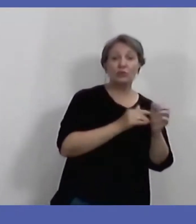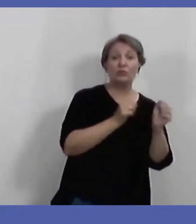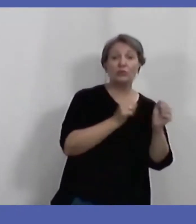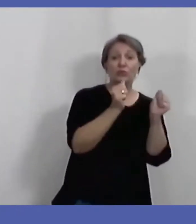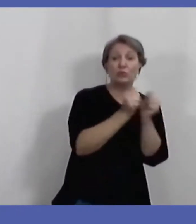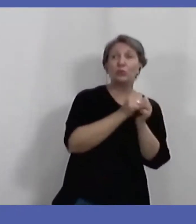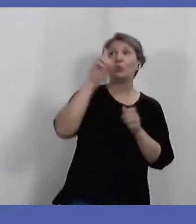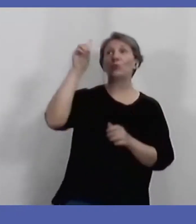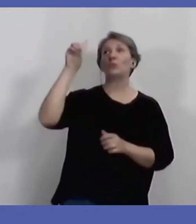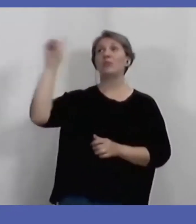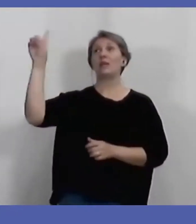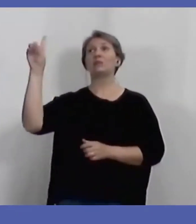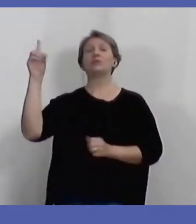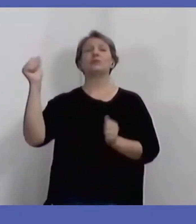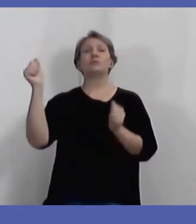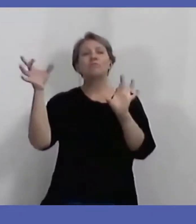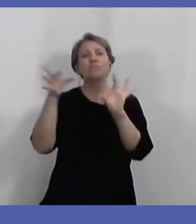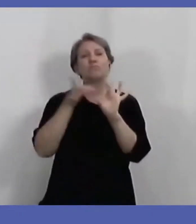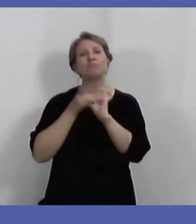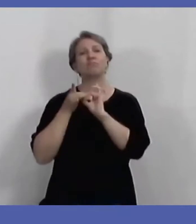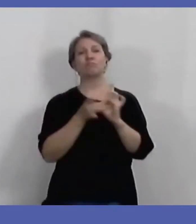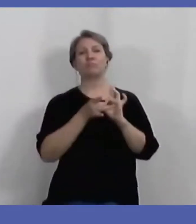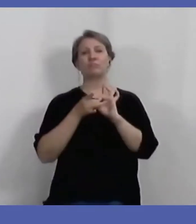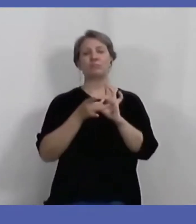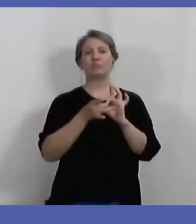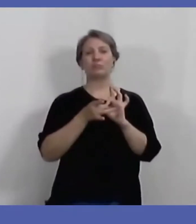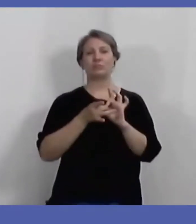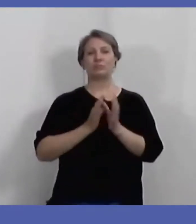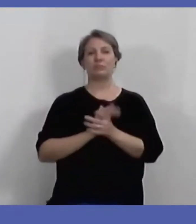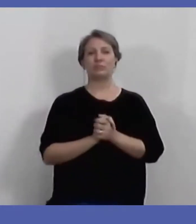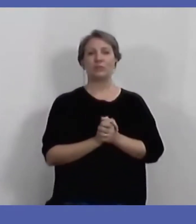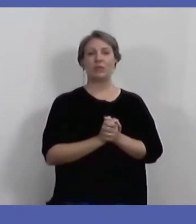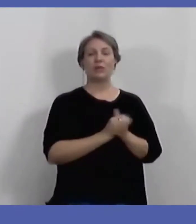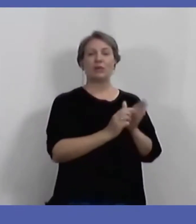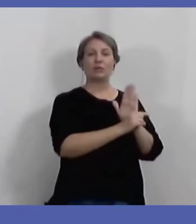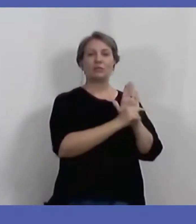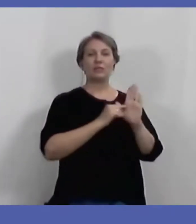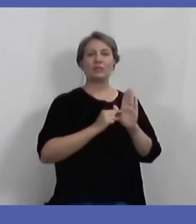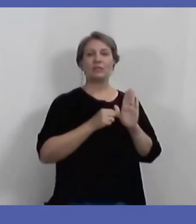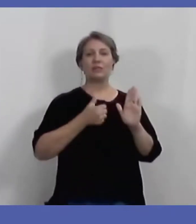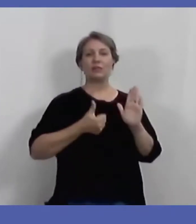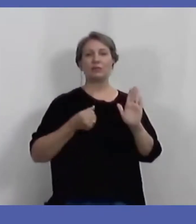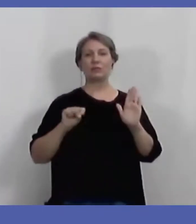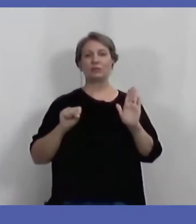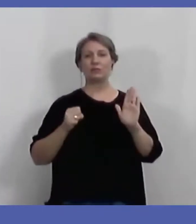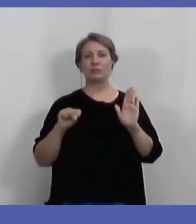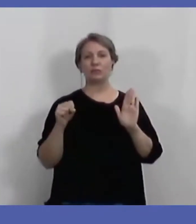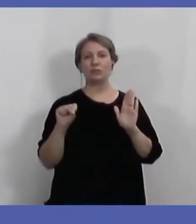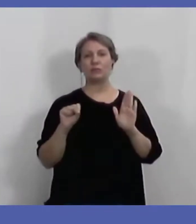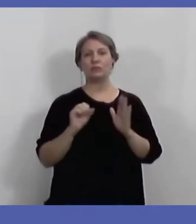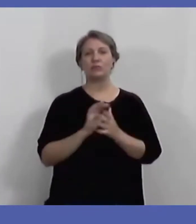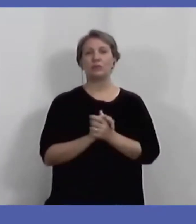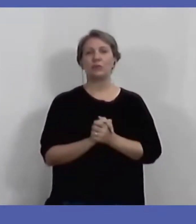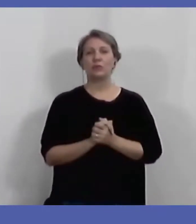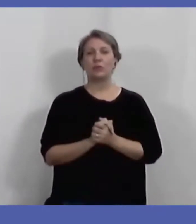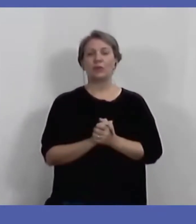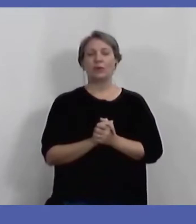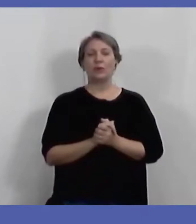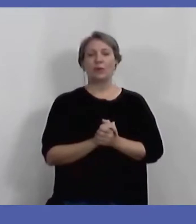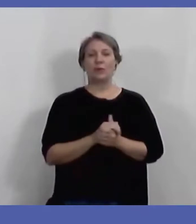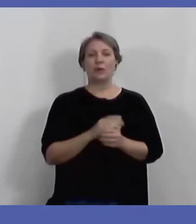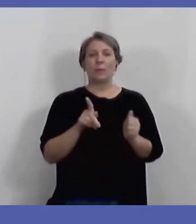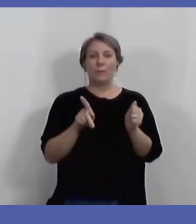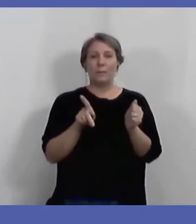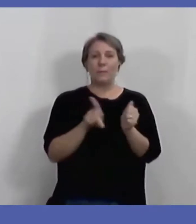Aleluia. Depois, 18, aí Senhor, né? Pedro então fez a